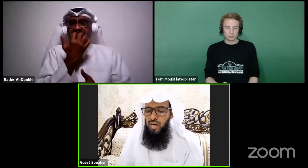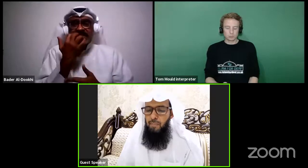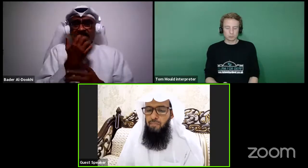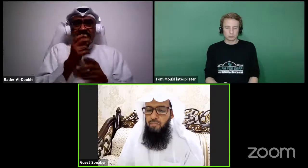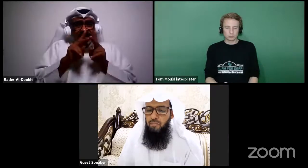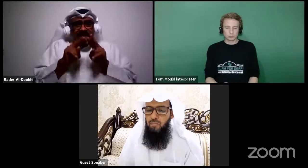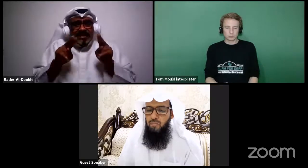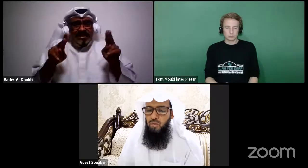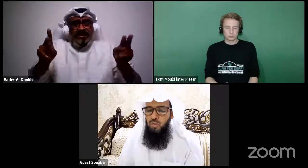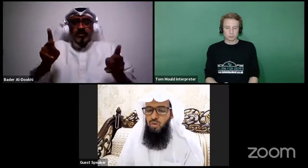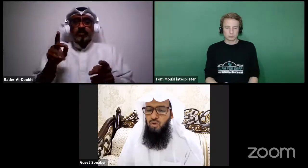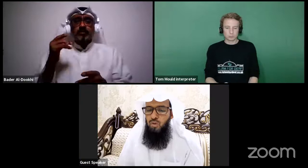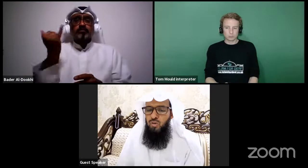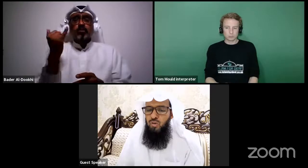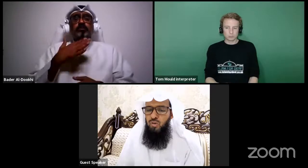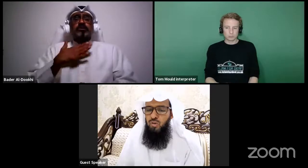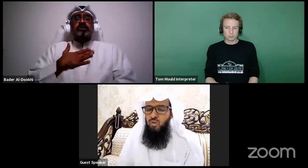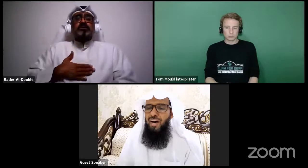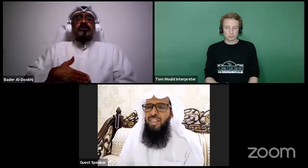فالصيام